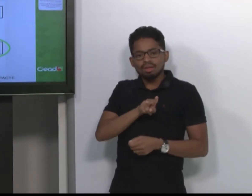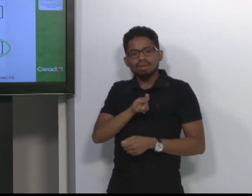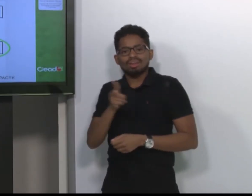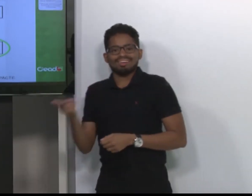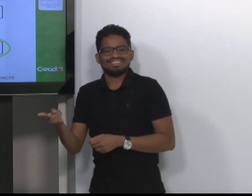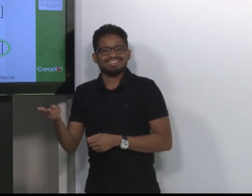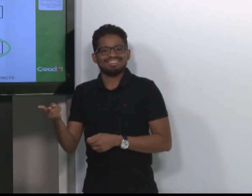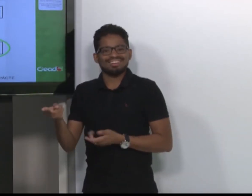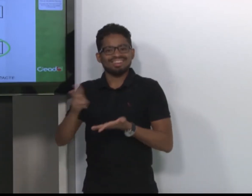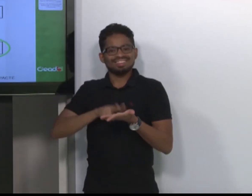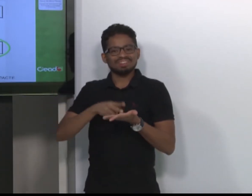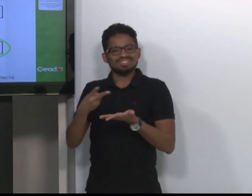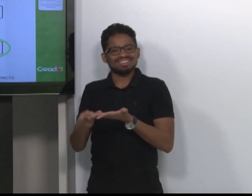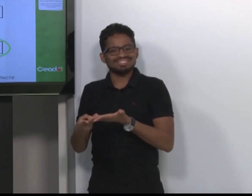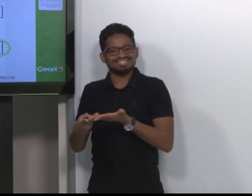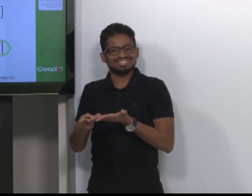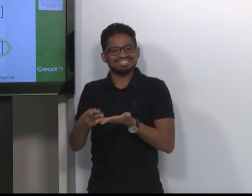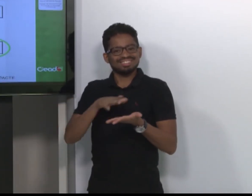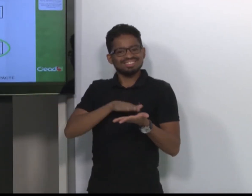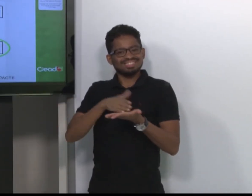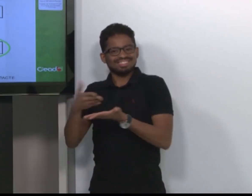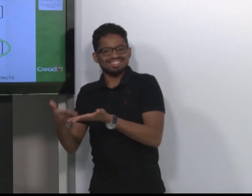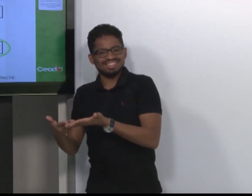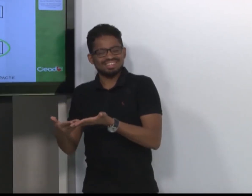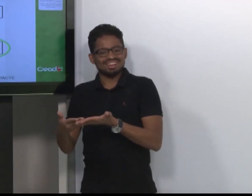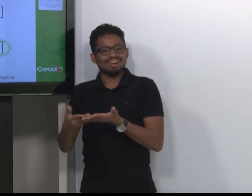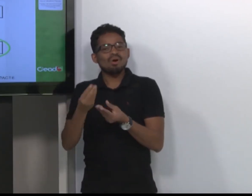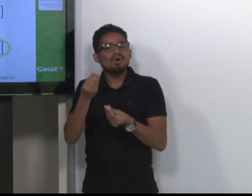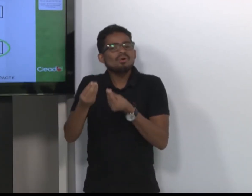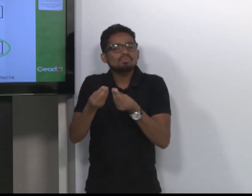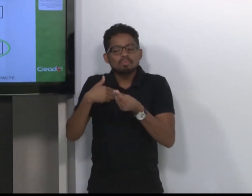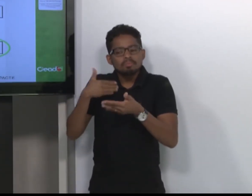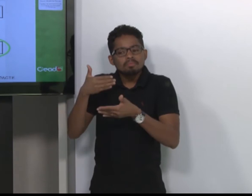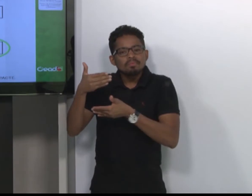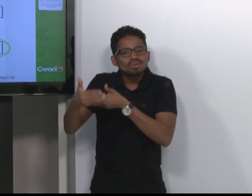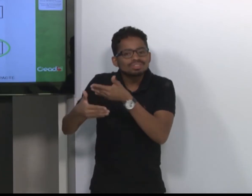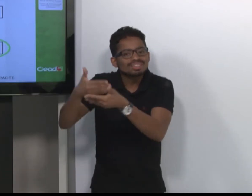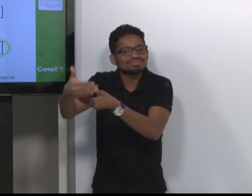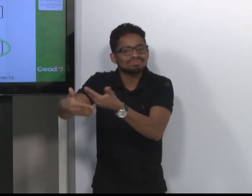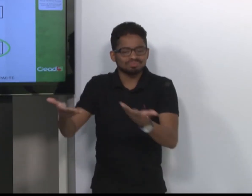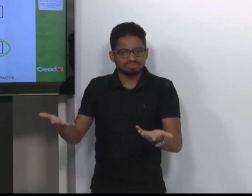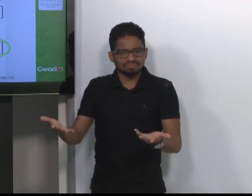Agora falaremos sobre competência tradutória. Por exemplo,